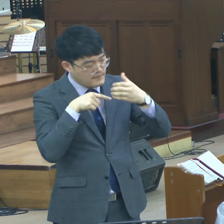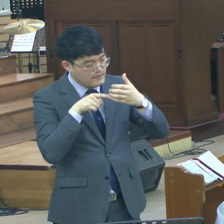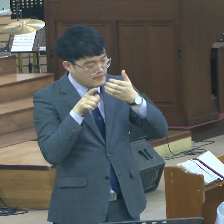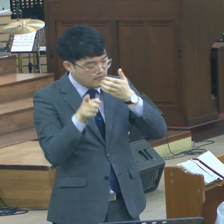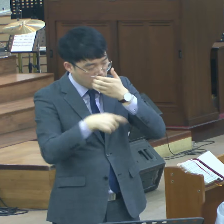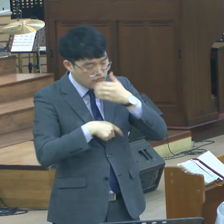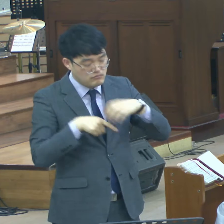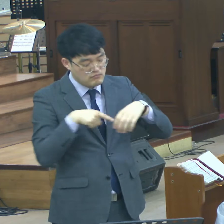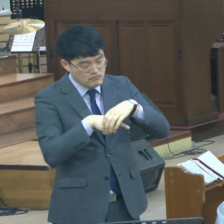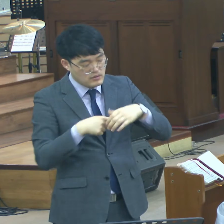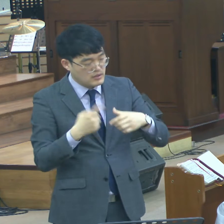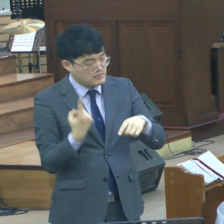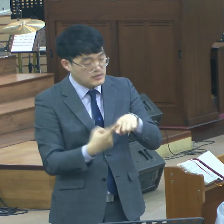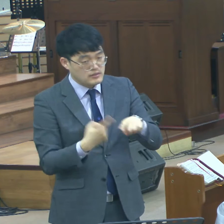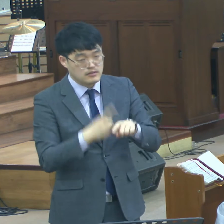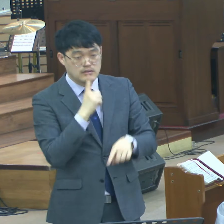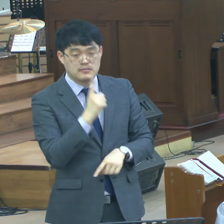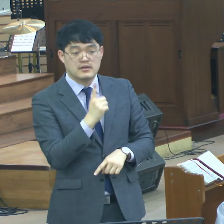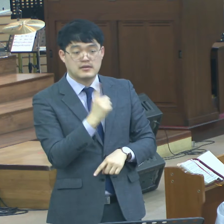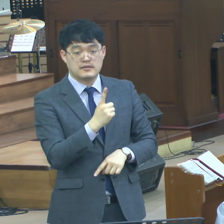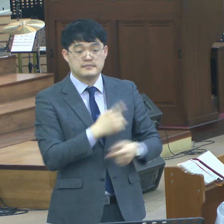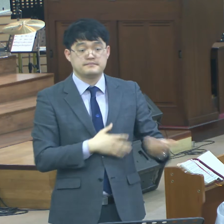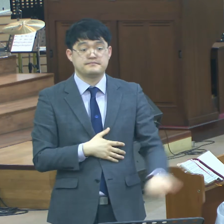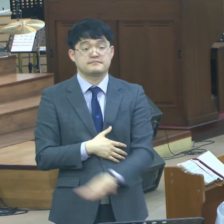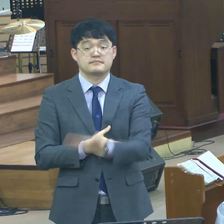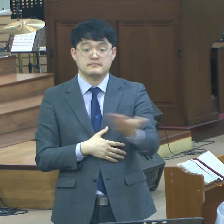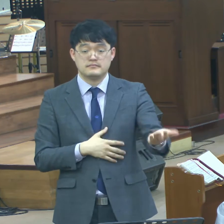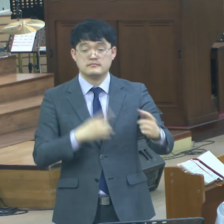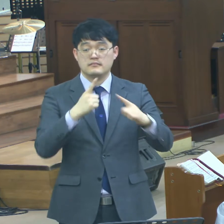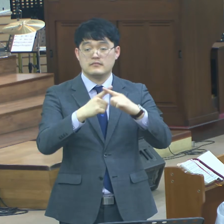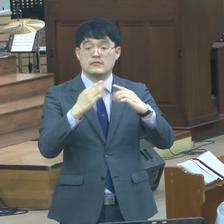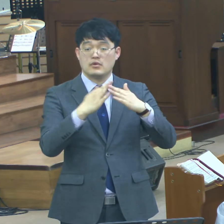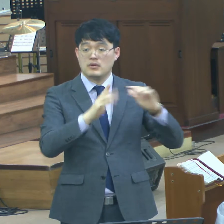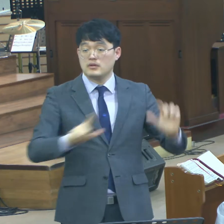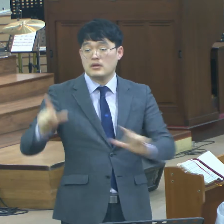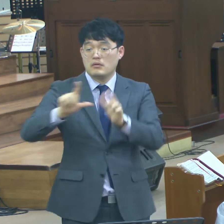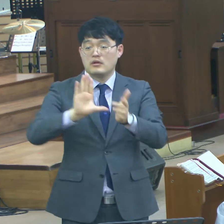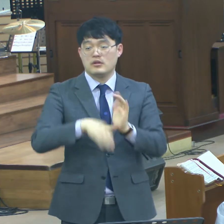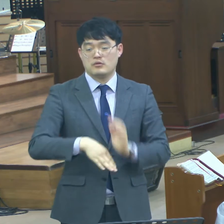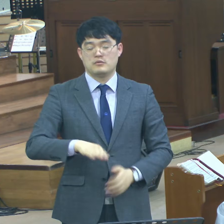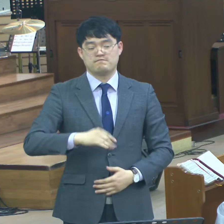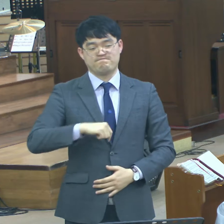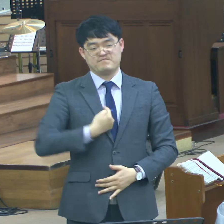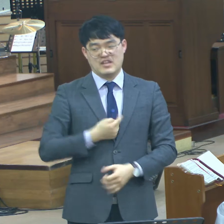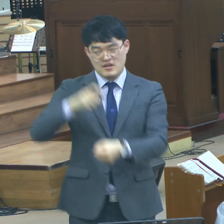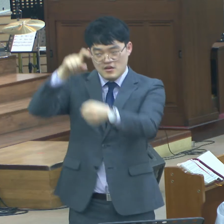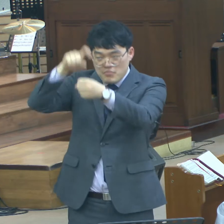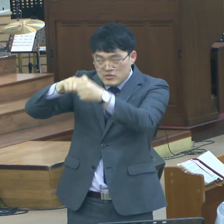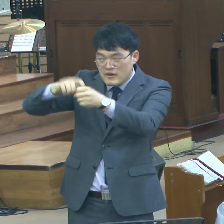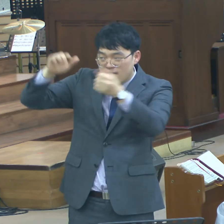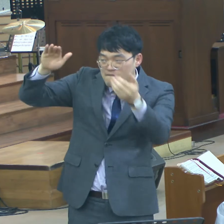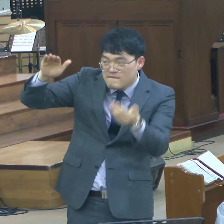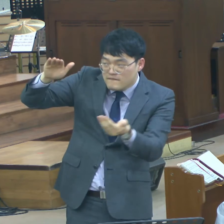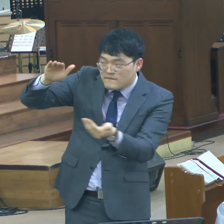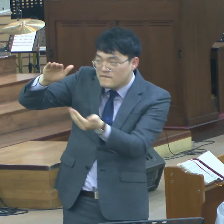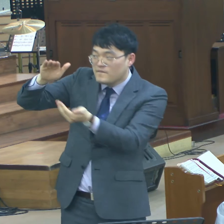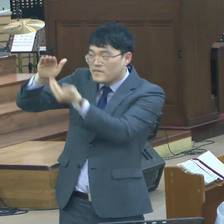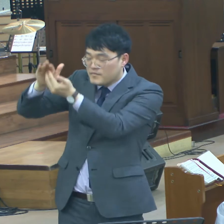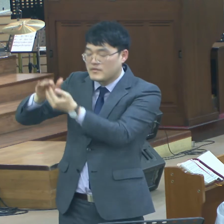교회에도 자기의 뭔가를 성취하려고 교회 생활하신 분들이 계실 수 있어요. 하나님을 원치